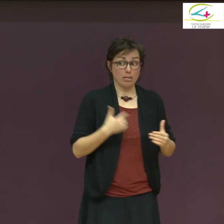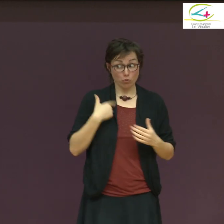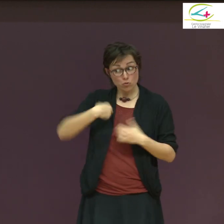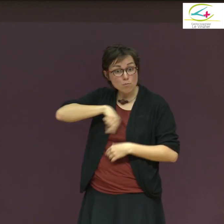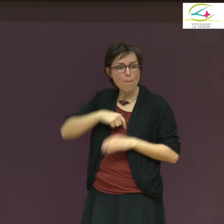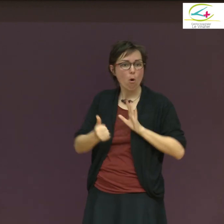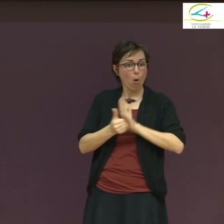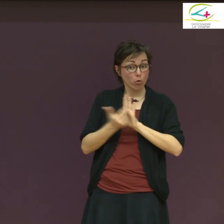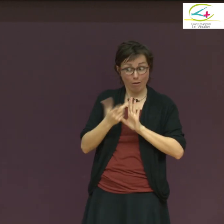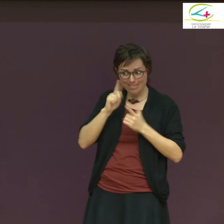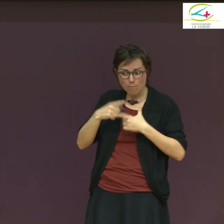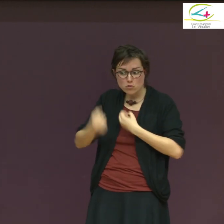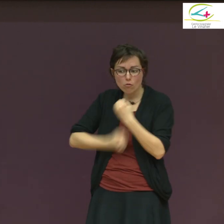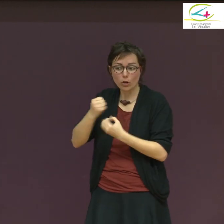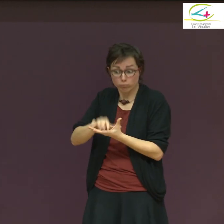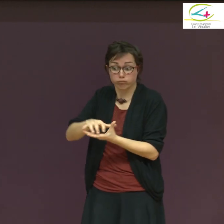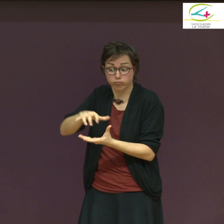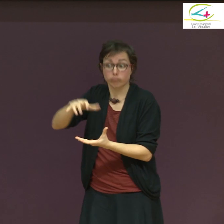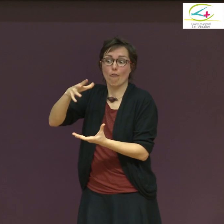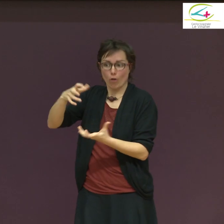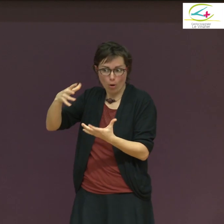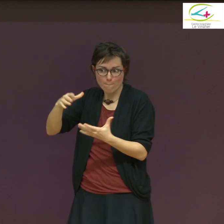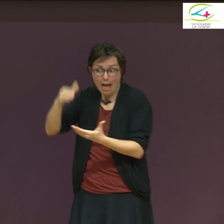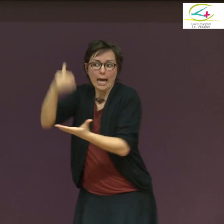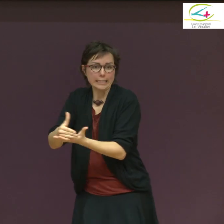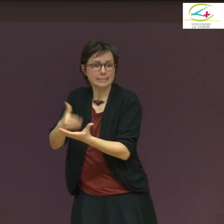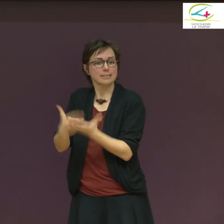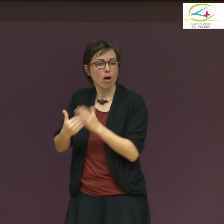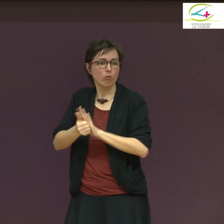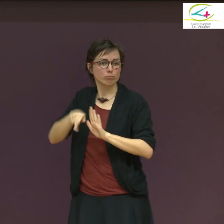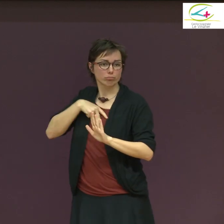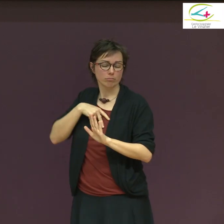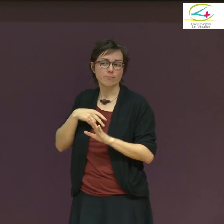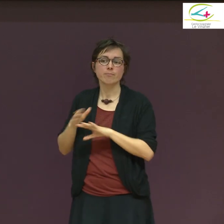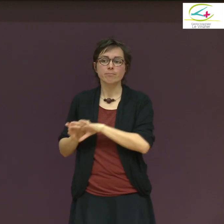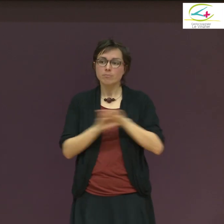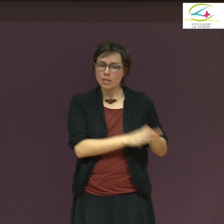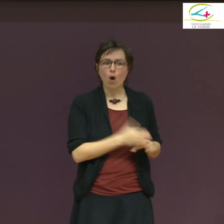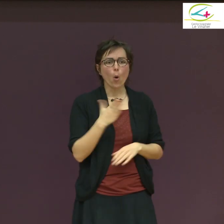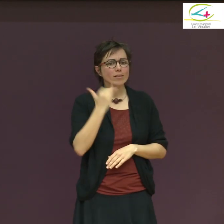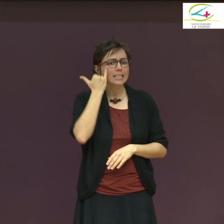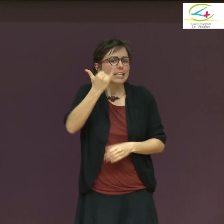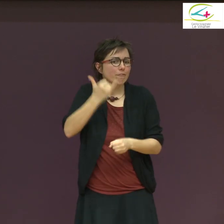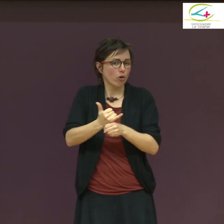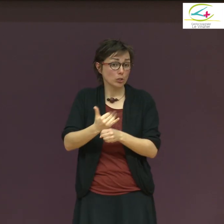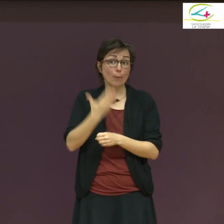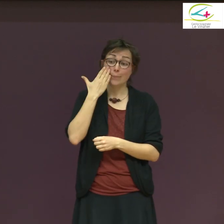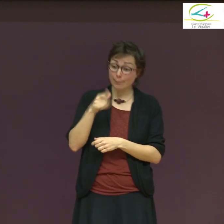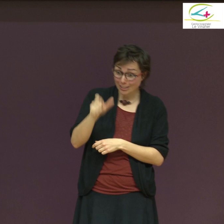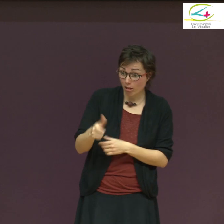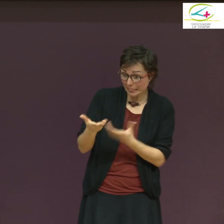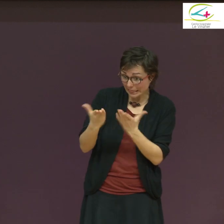arrêter la souffrance. Bon, on va avancer. Autre idée reçue, quand quelqu'un a décidé de se donner la mort, on ne peut rien faire.